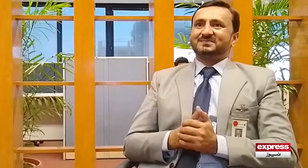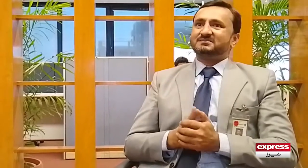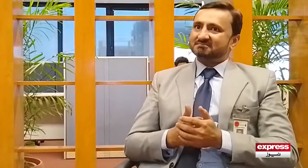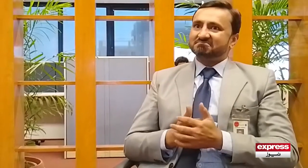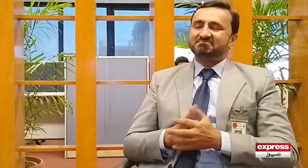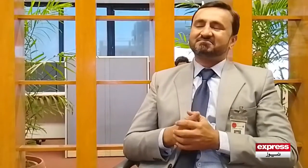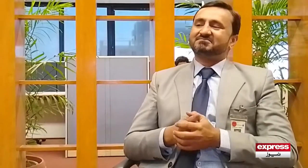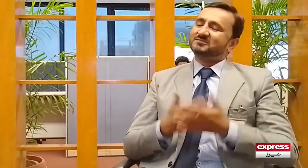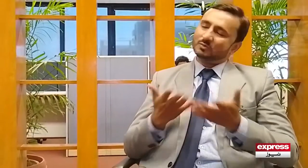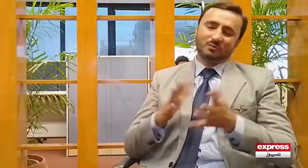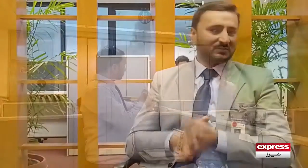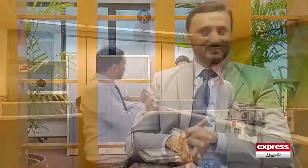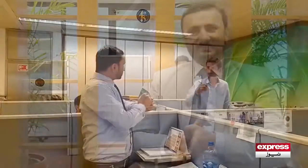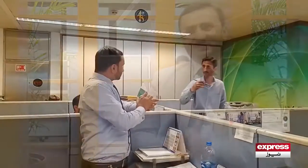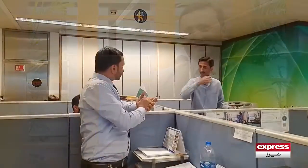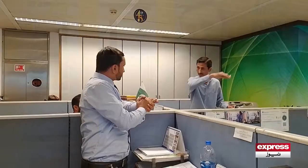ज़्यादा फ्लेक्सिबल होने की कोशिश करो।